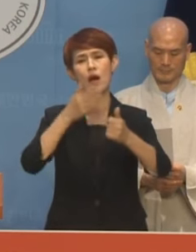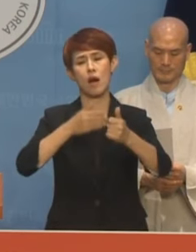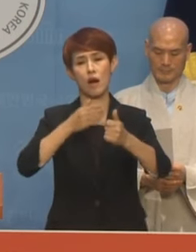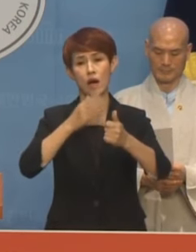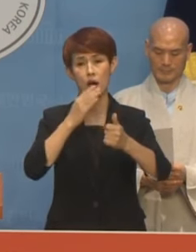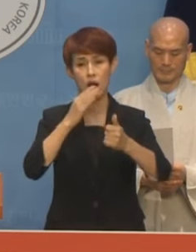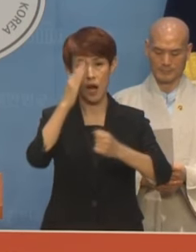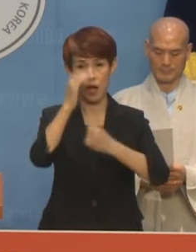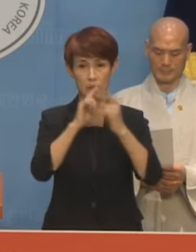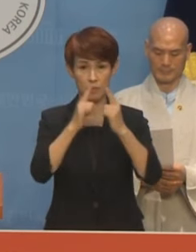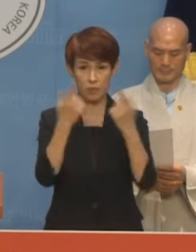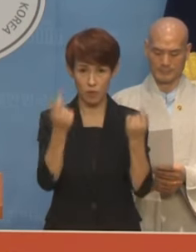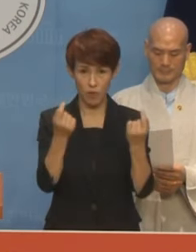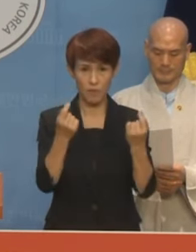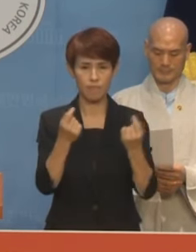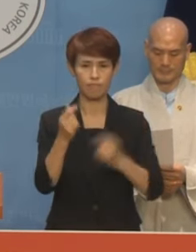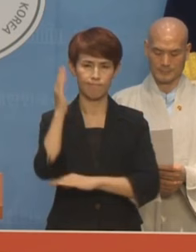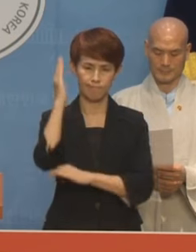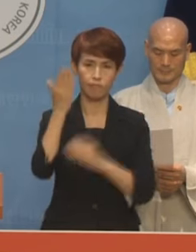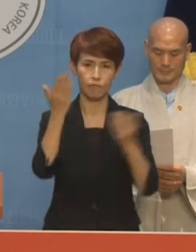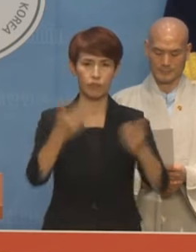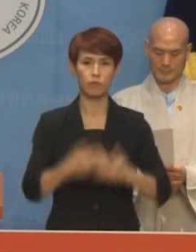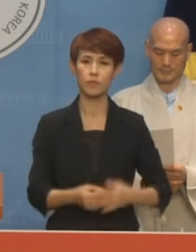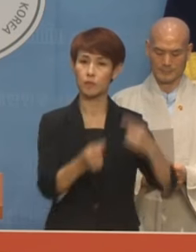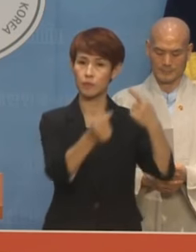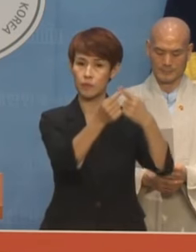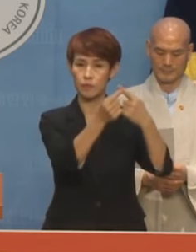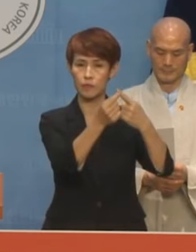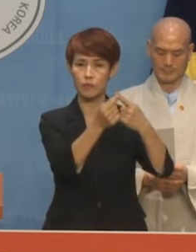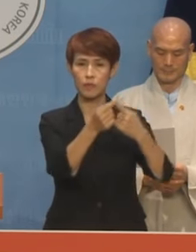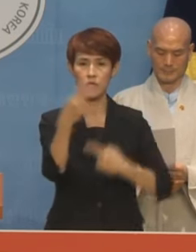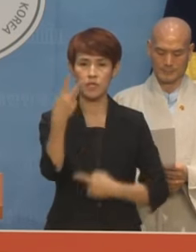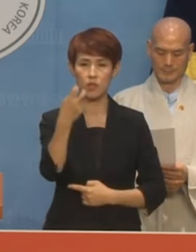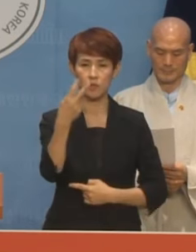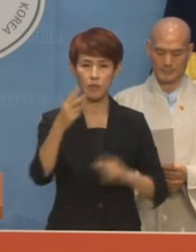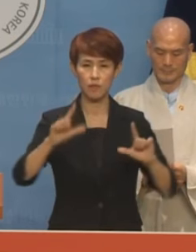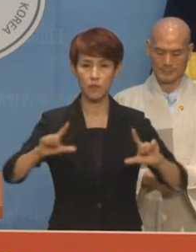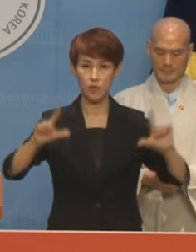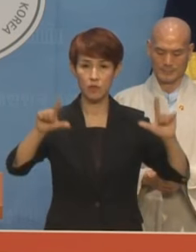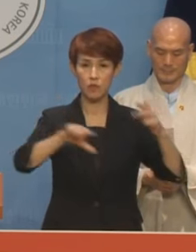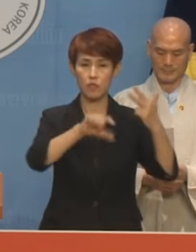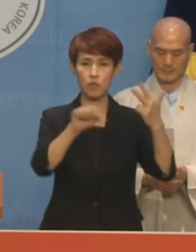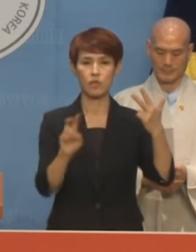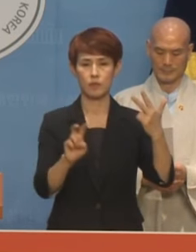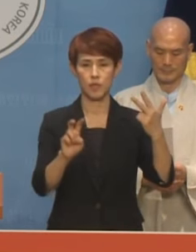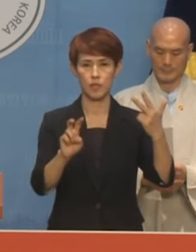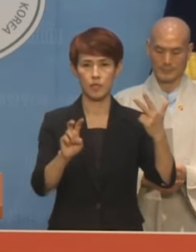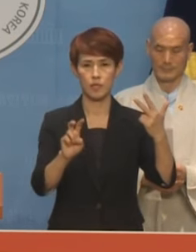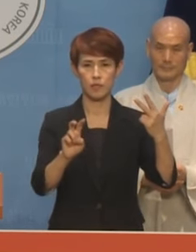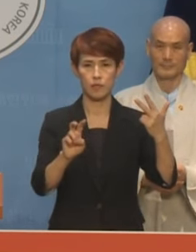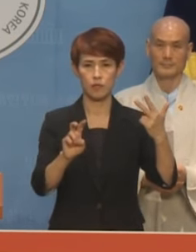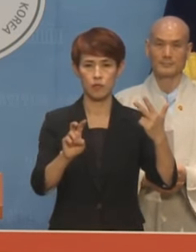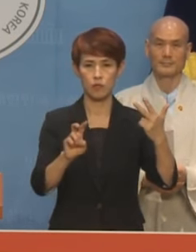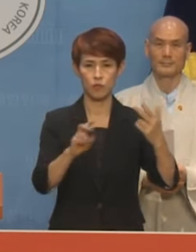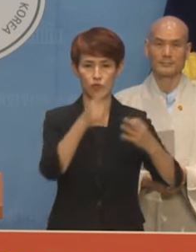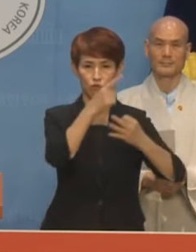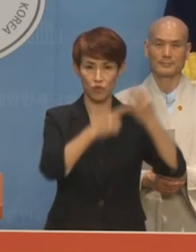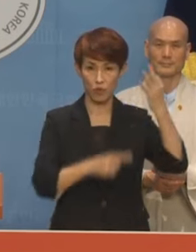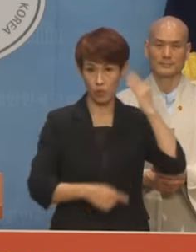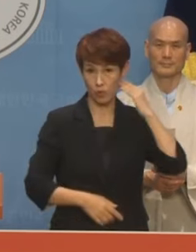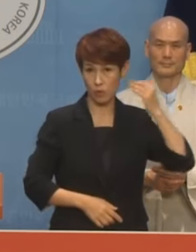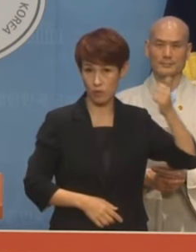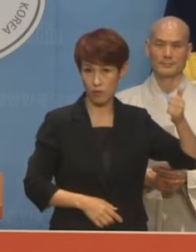다음과 같이 촉구합니다. 1. 2023년 7월 20일 윤석열